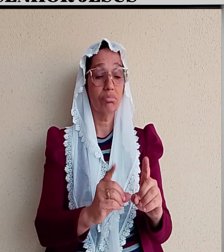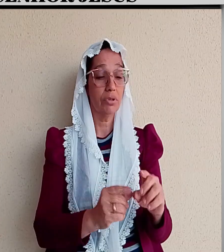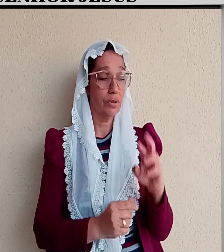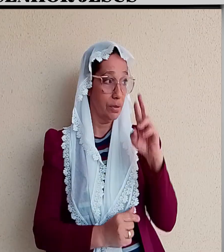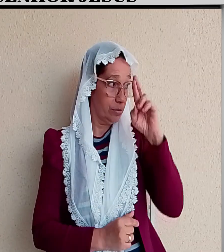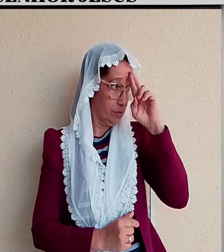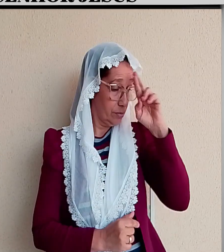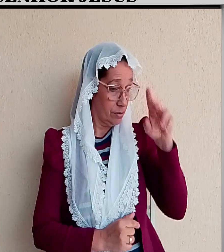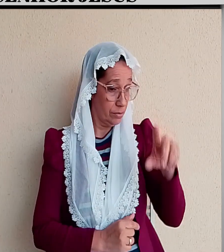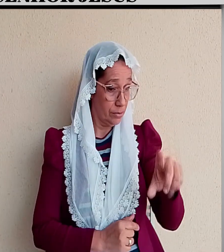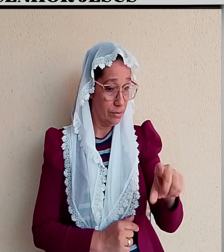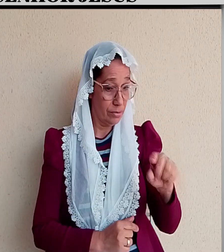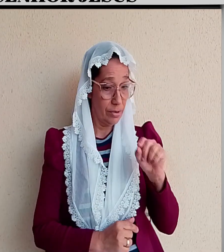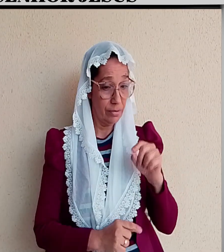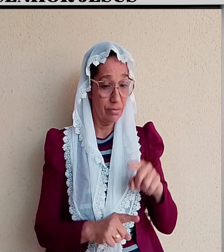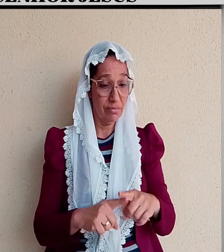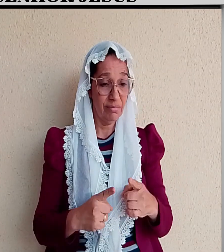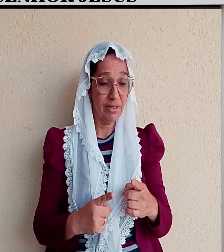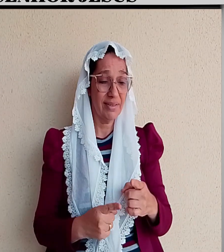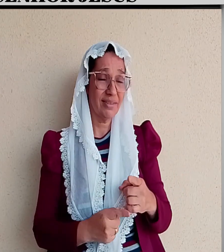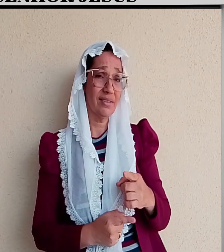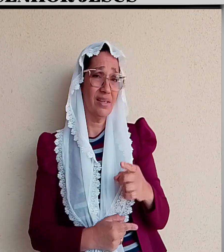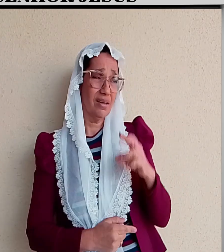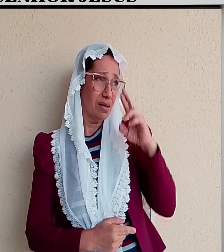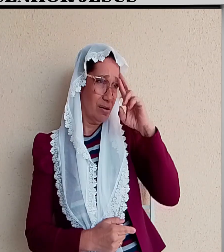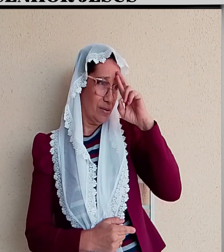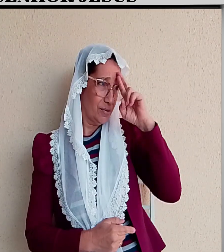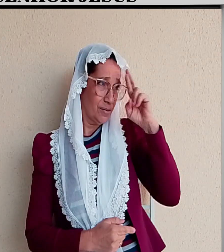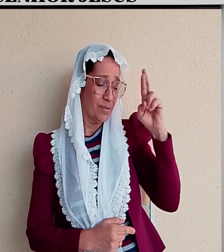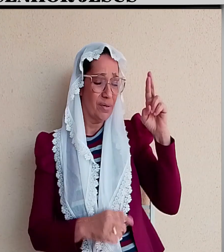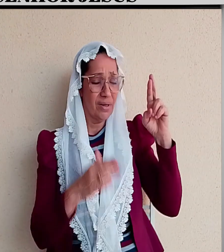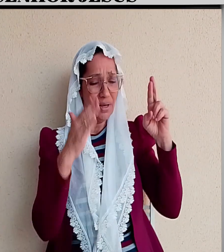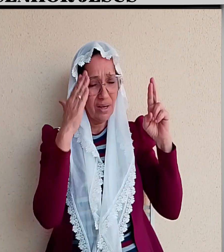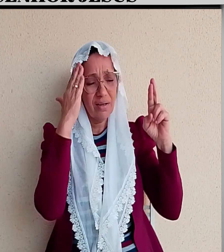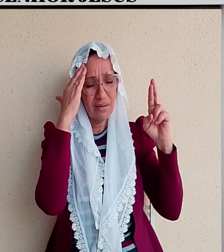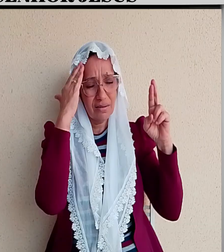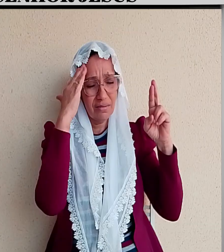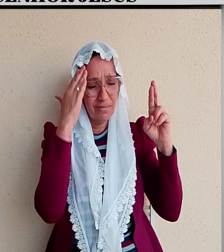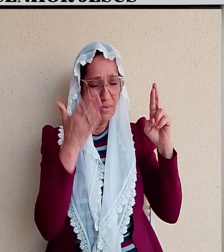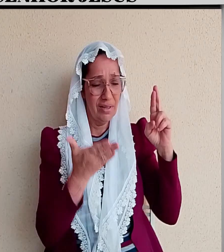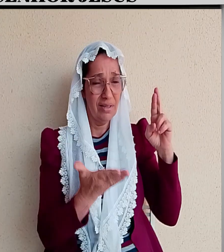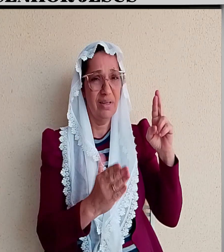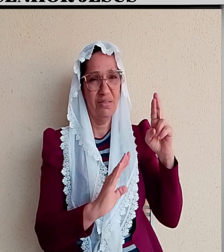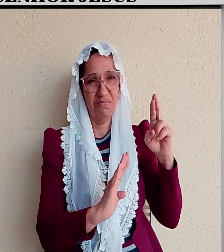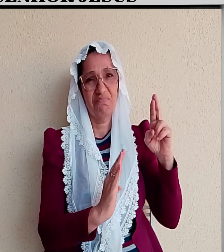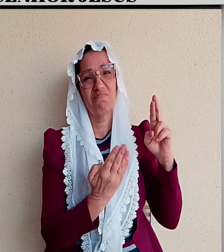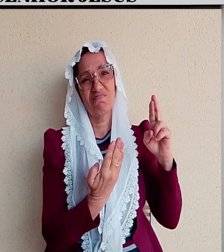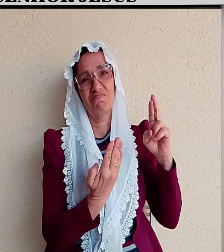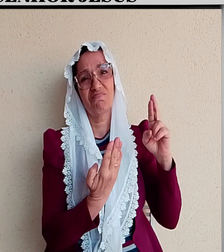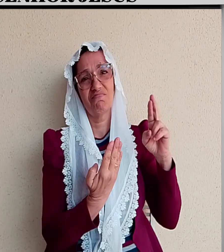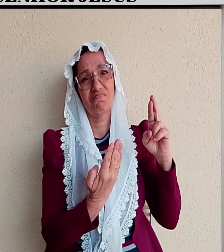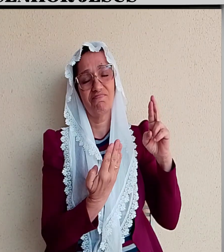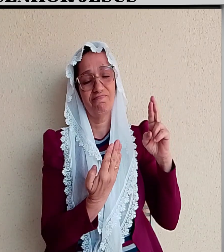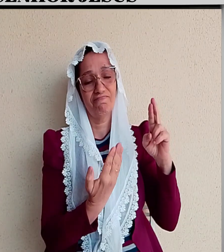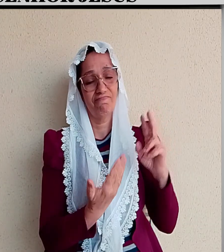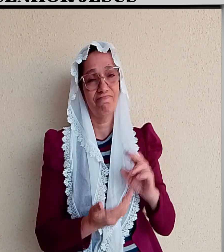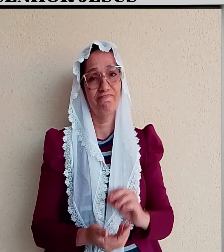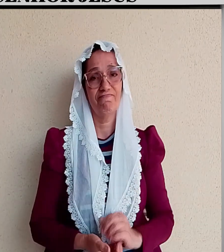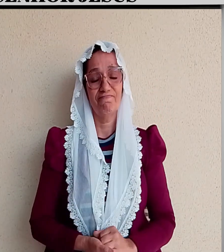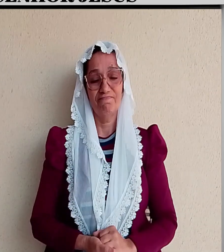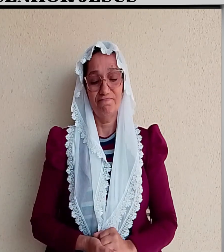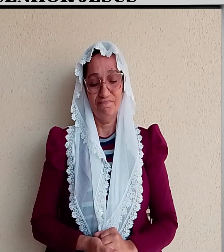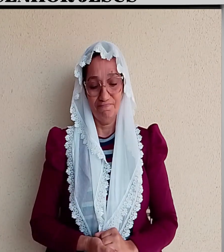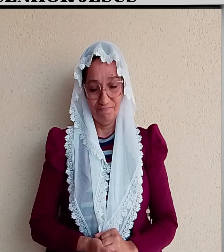ele. Aleluia, Jesus. Santo é o Senhor. Como, aleluia,